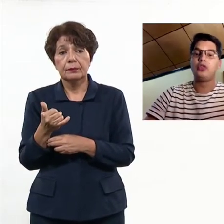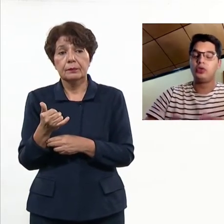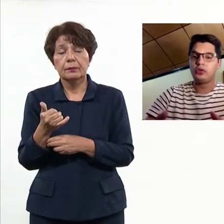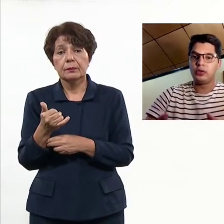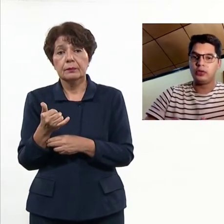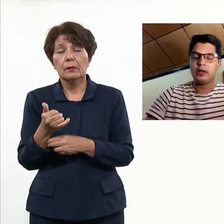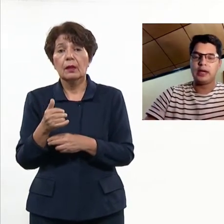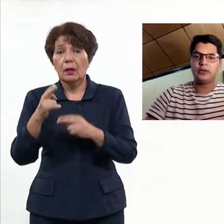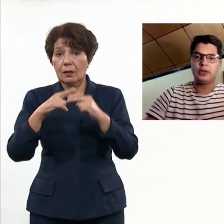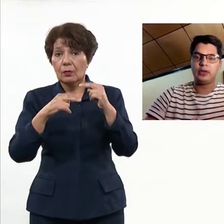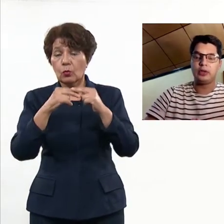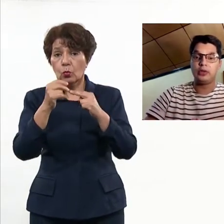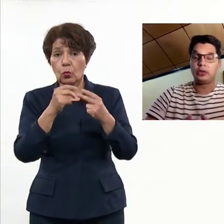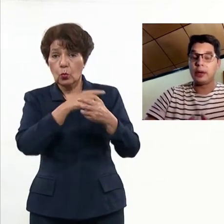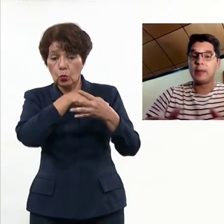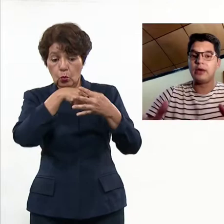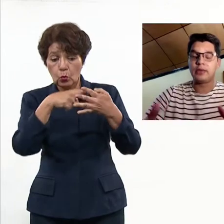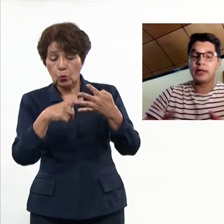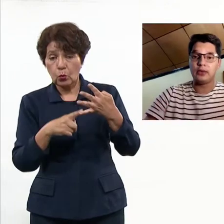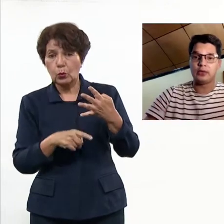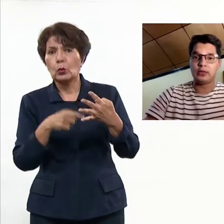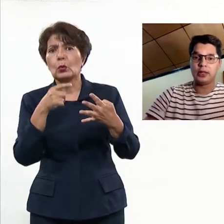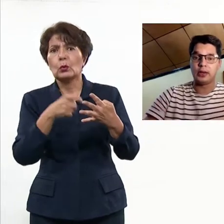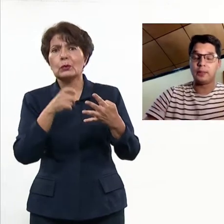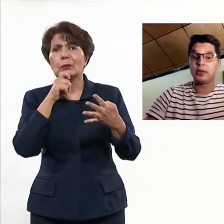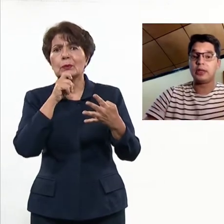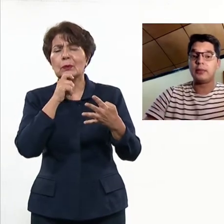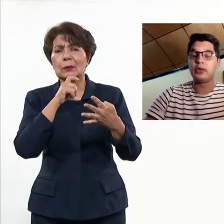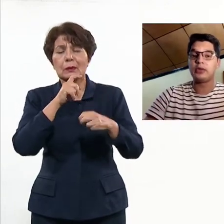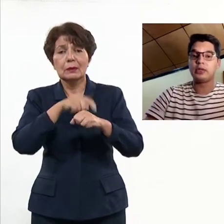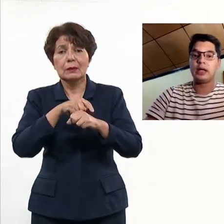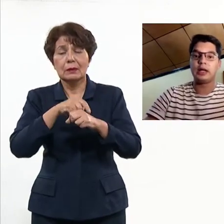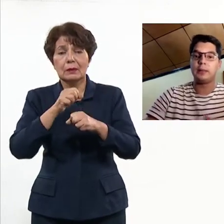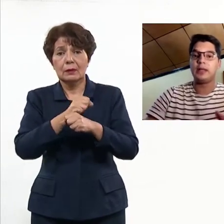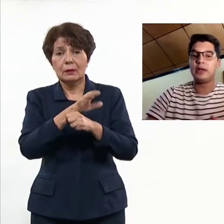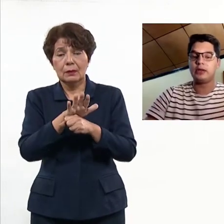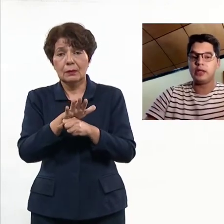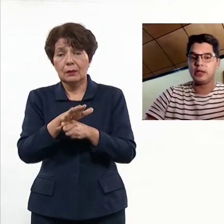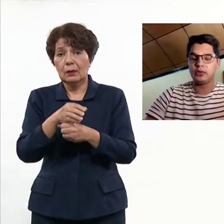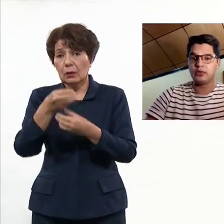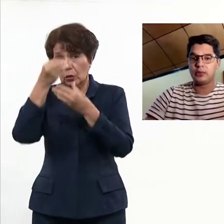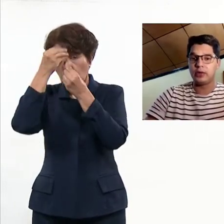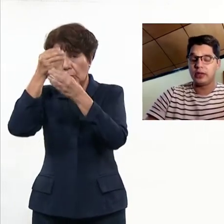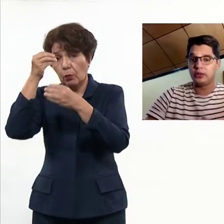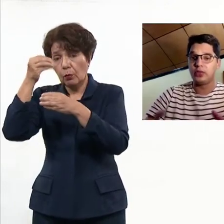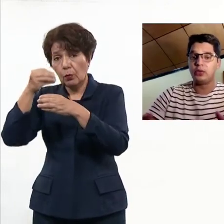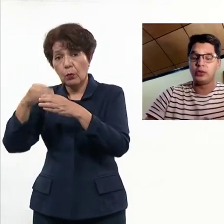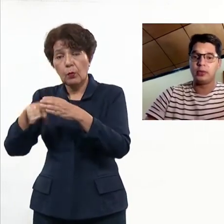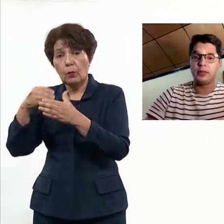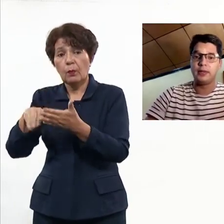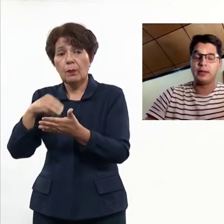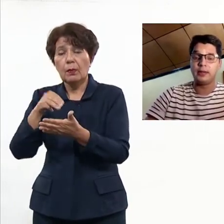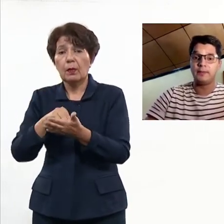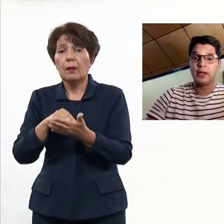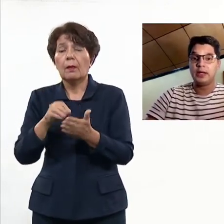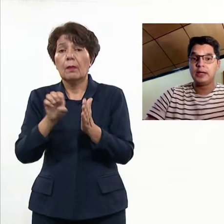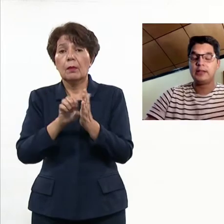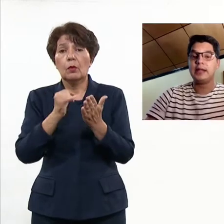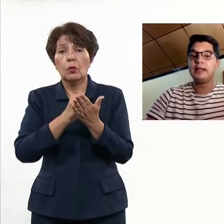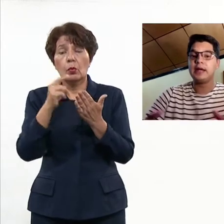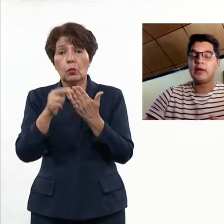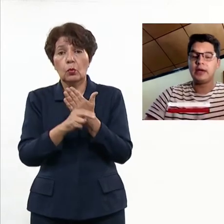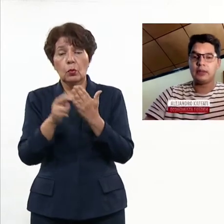y construcción han sido los sectores más afectados reportes del banco central a mediados de año estamos hablando de junio del 2020